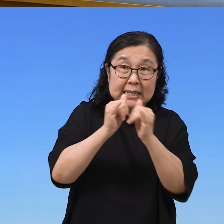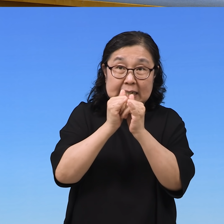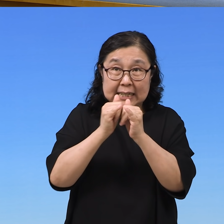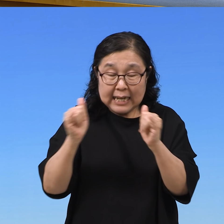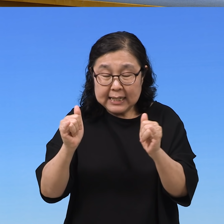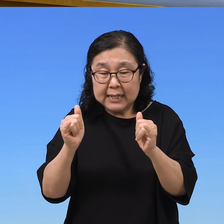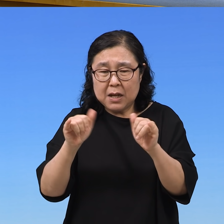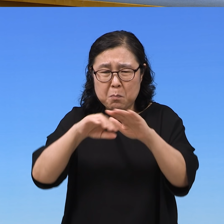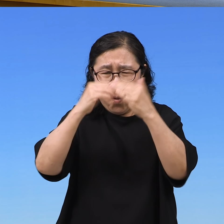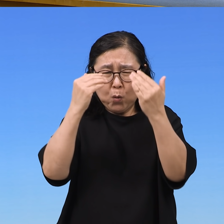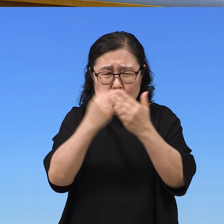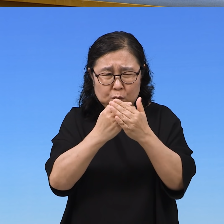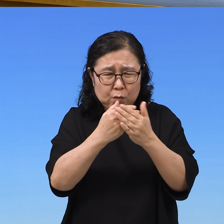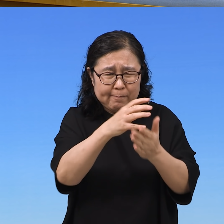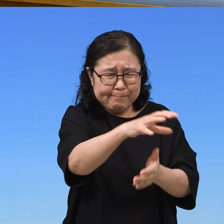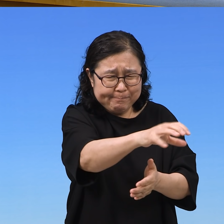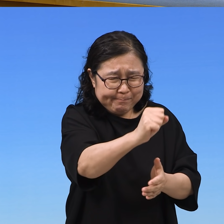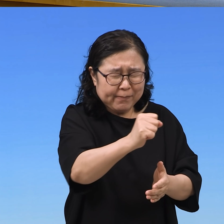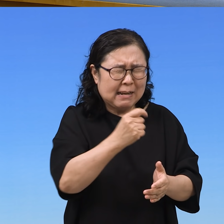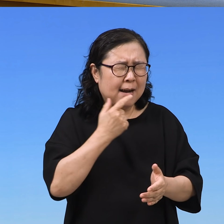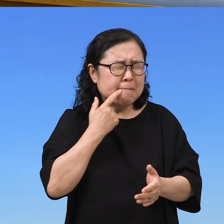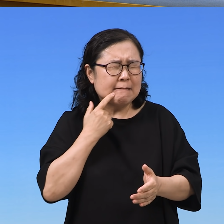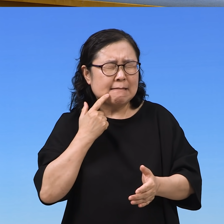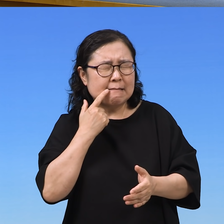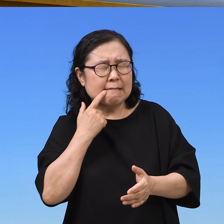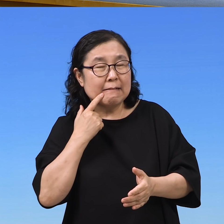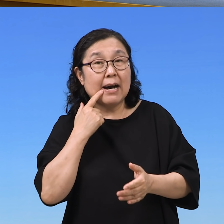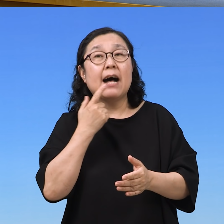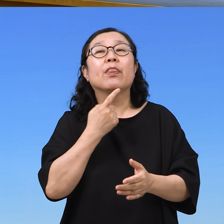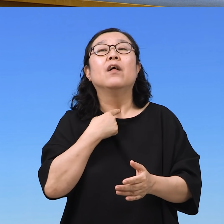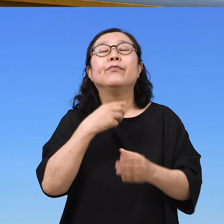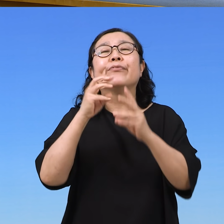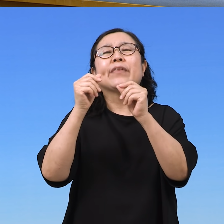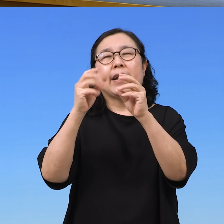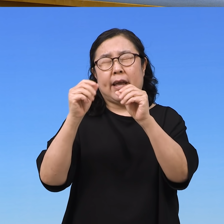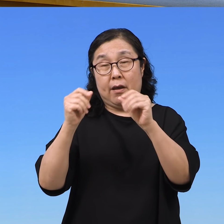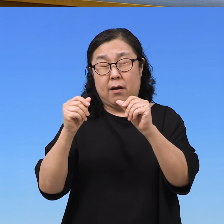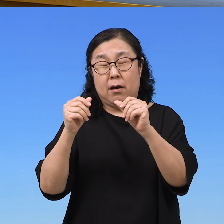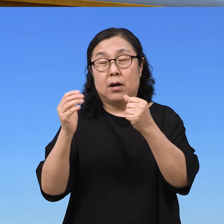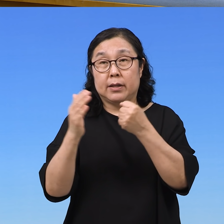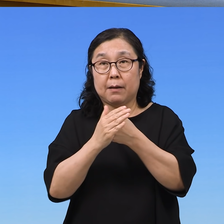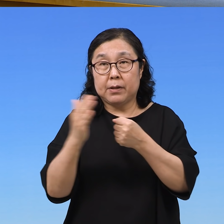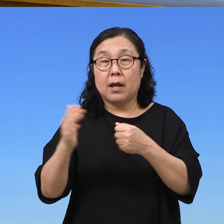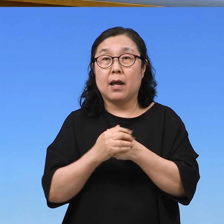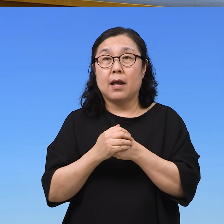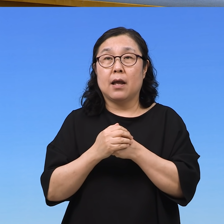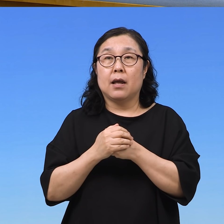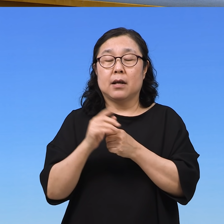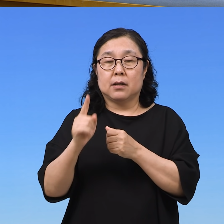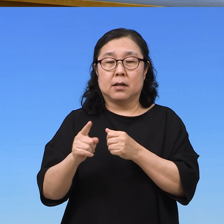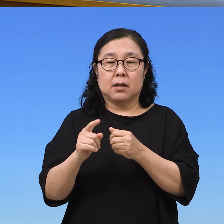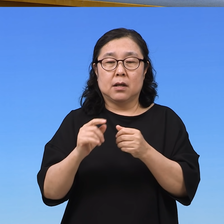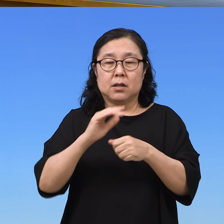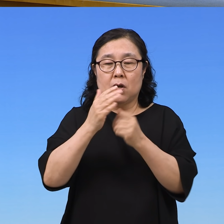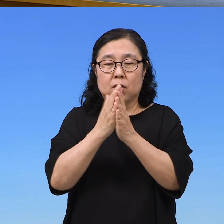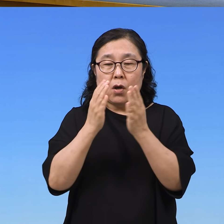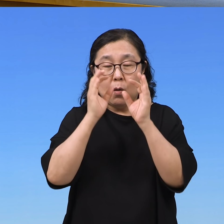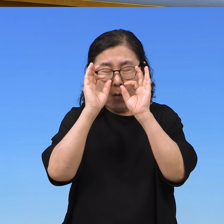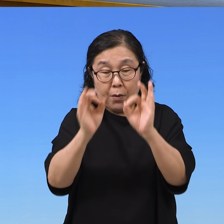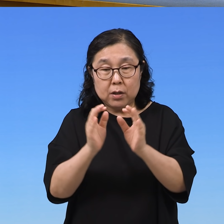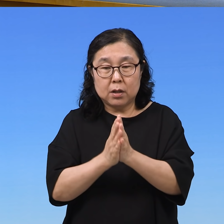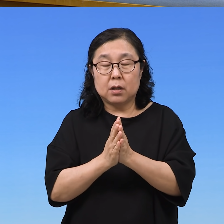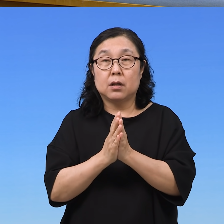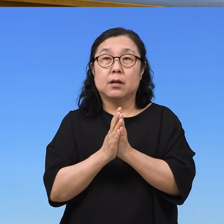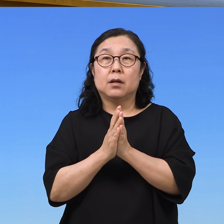이 탐욕의 땅 아닙니까? 그래서요, 이 본문을 읽어보면은 그냥 이게 무슨 그 막장 드라마 보는 것